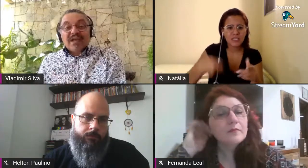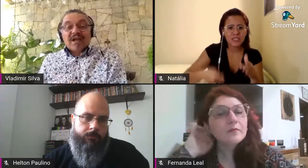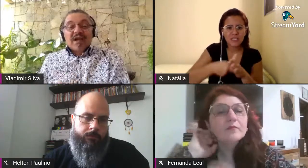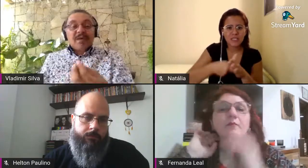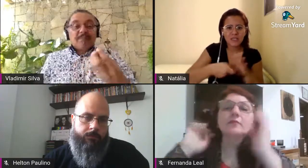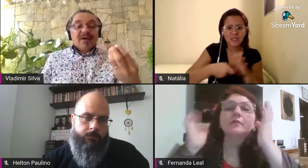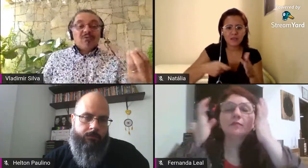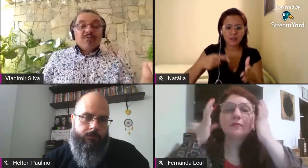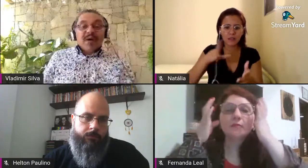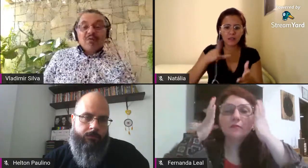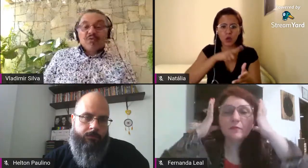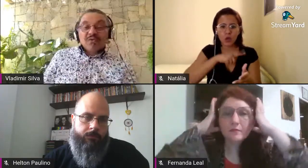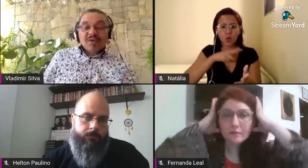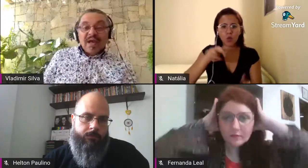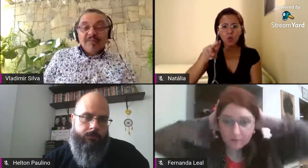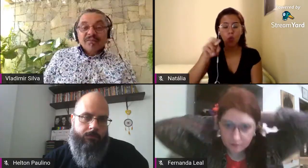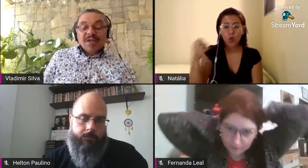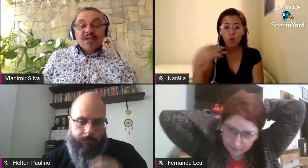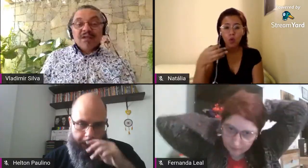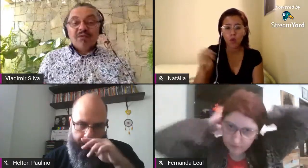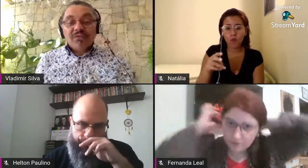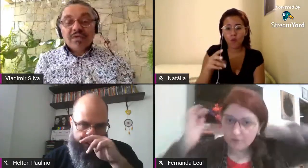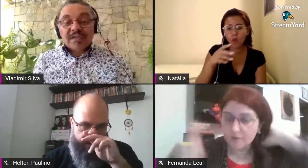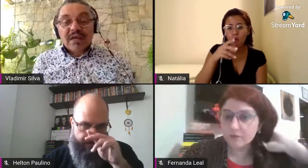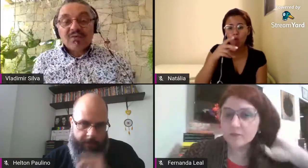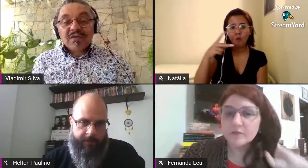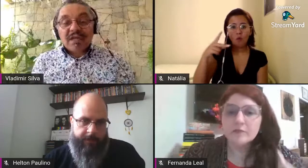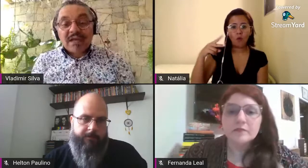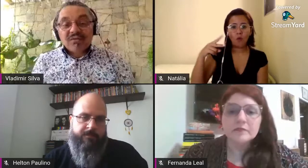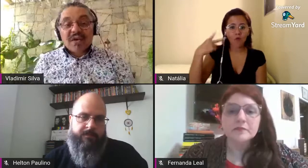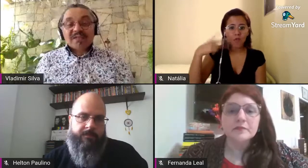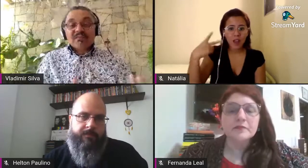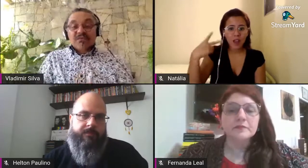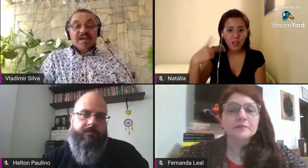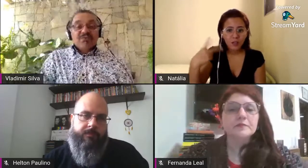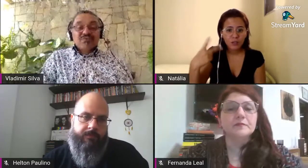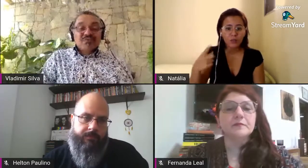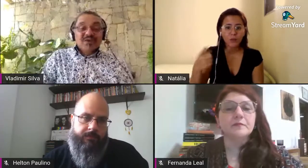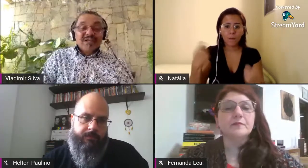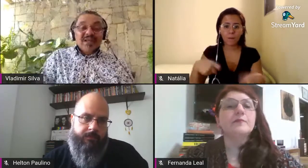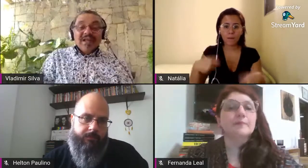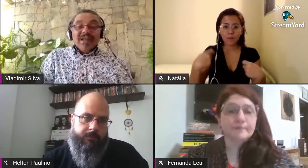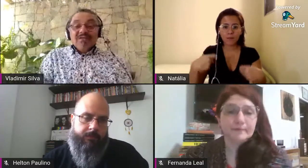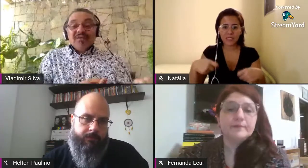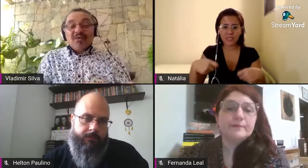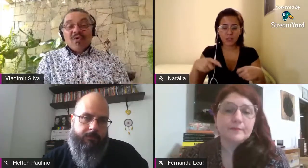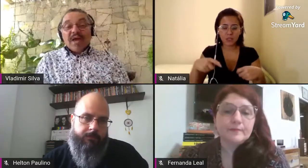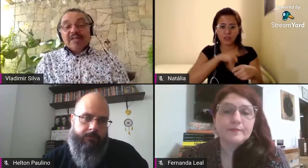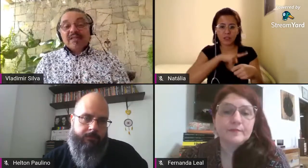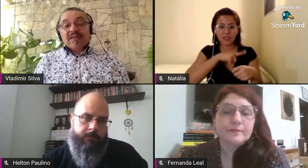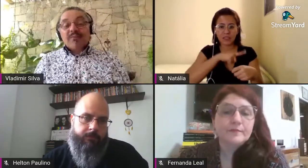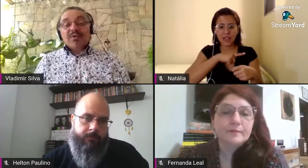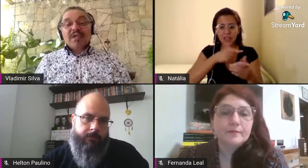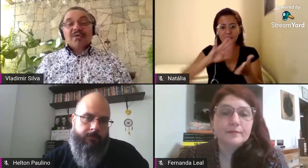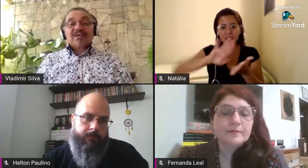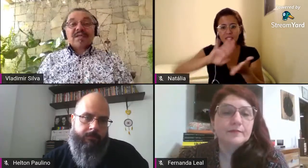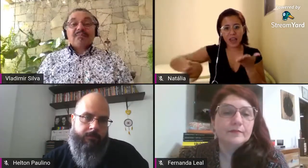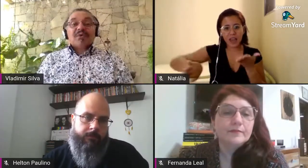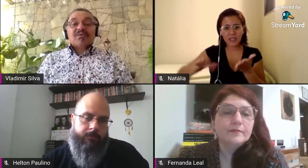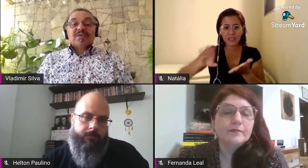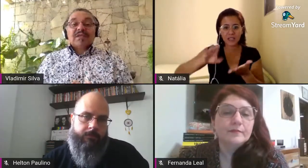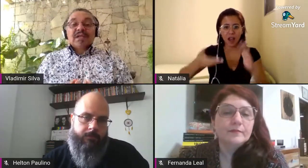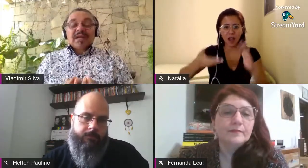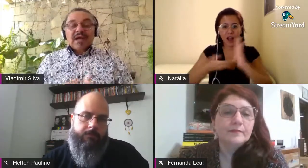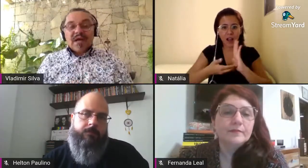que sair da Câmara para ocupar um outro lugar, que não foi na saúde nem na educação, foi na cultura, e ficou lá esse tempo inteiro